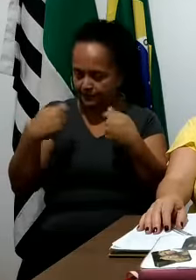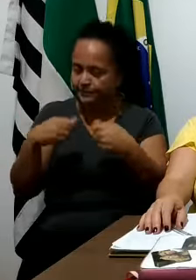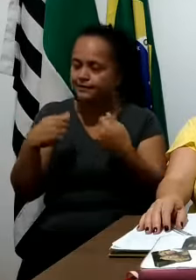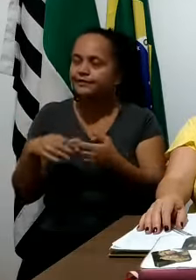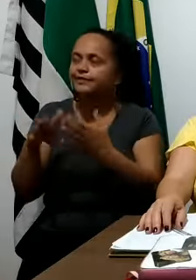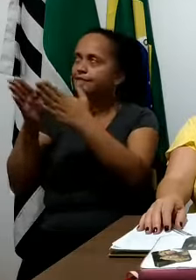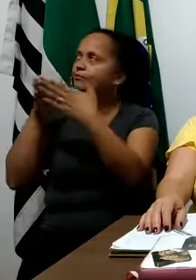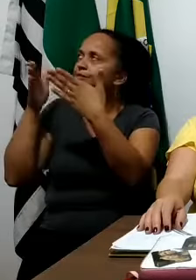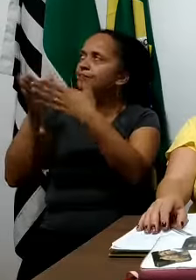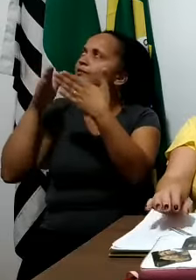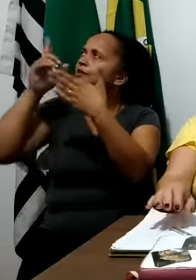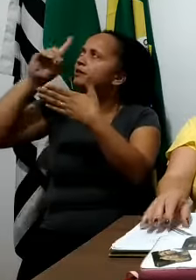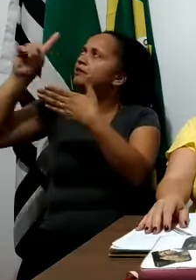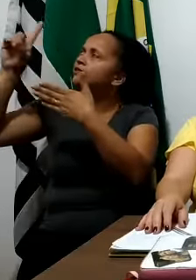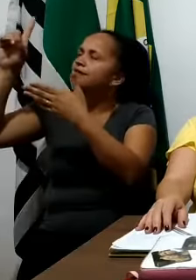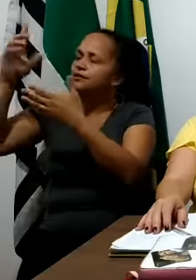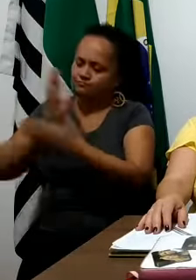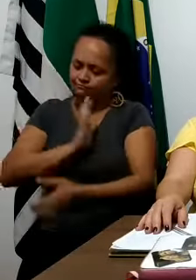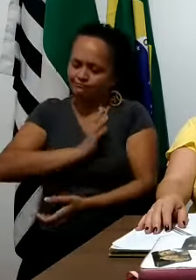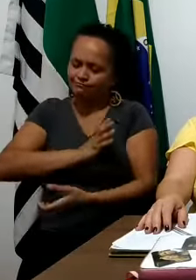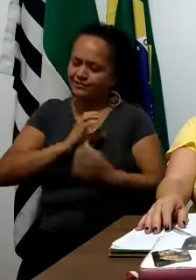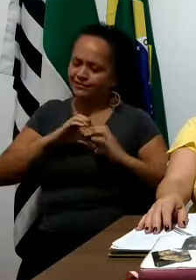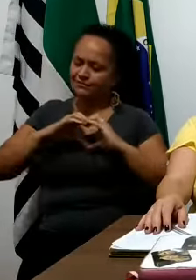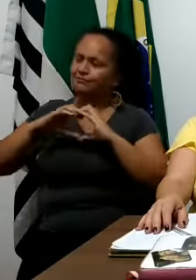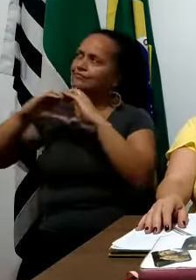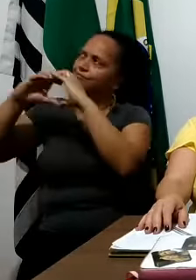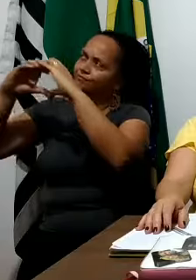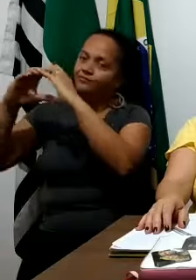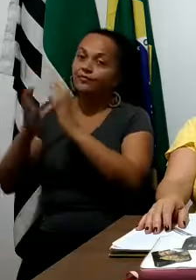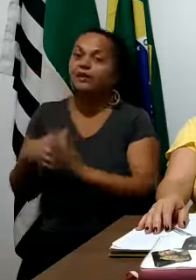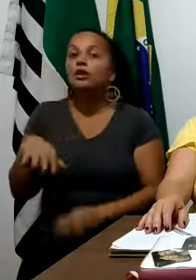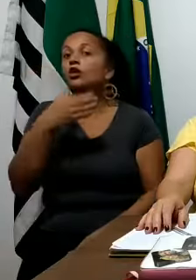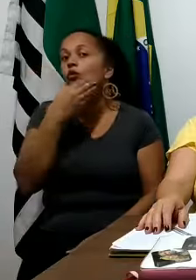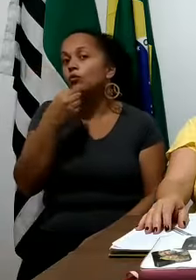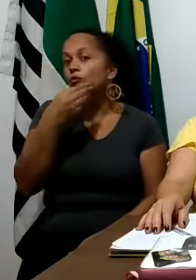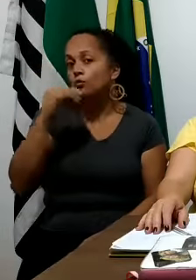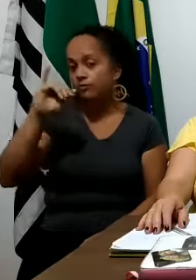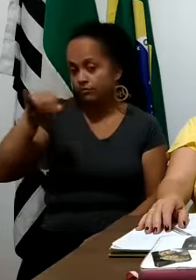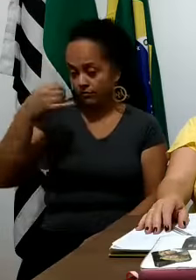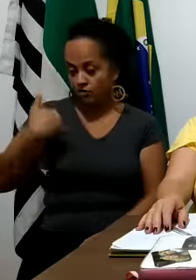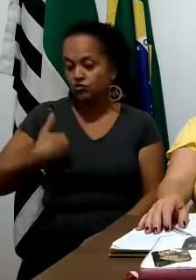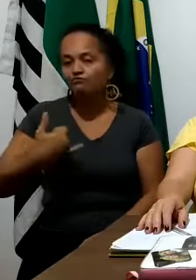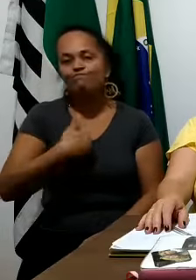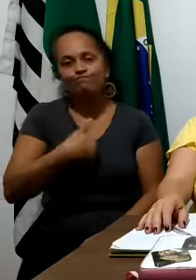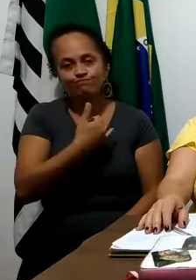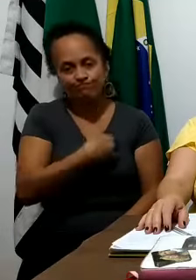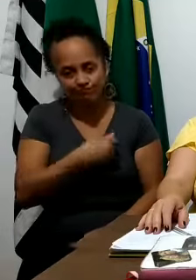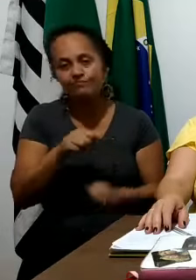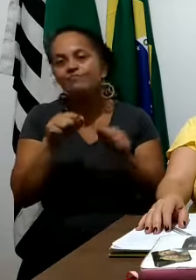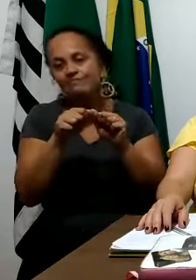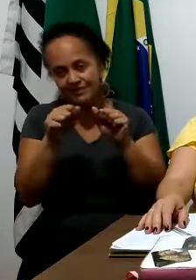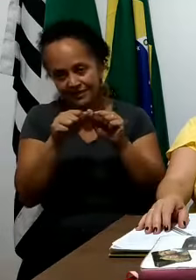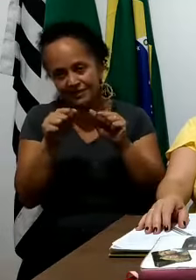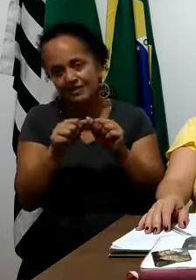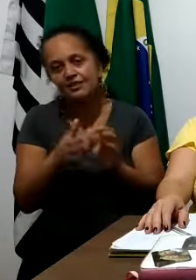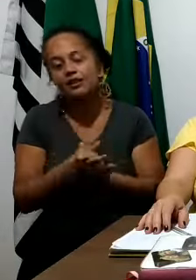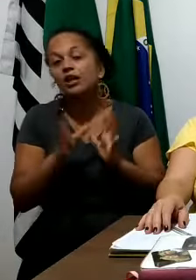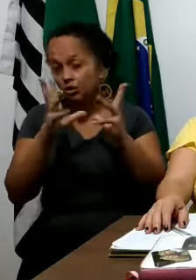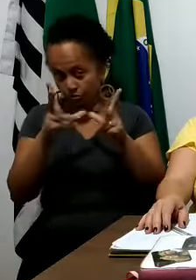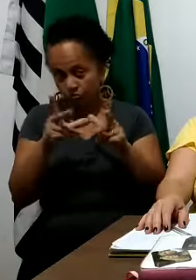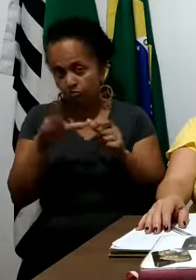esse hábito. Você pode ver que tudo que ele aprendeu com o pai dele, lá na frente, ele usou, né? Ele